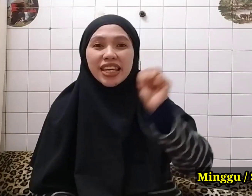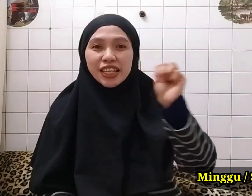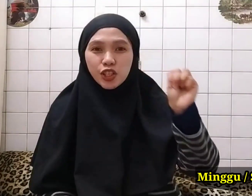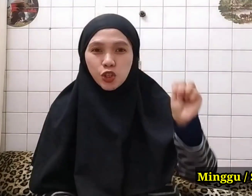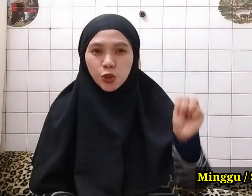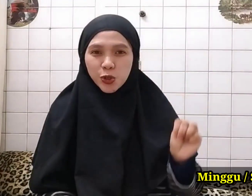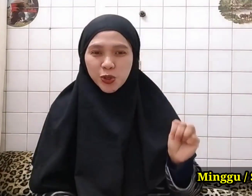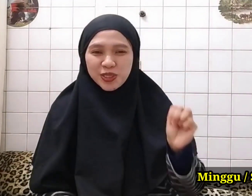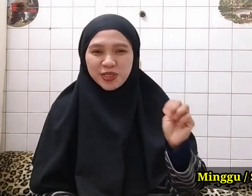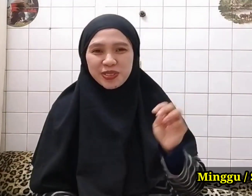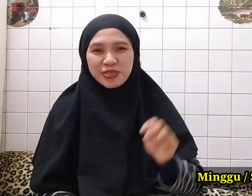Minggu.